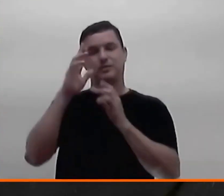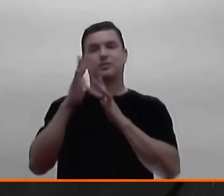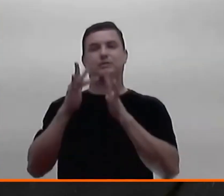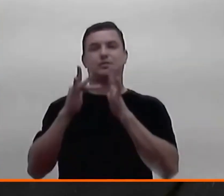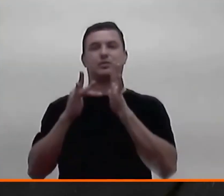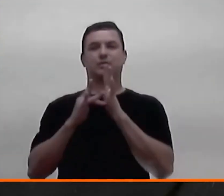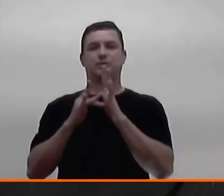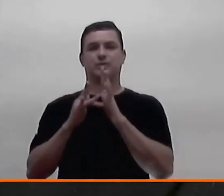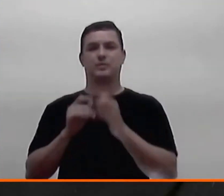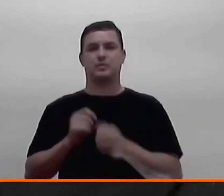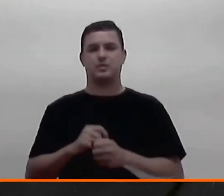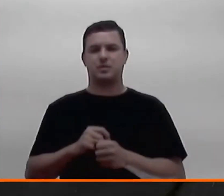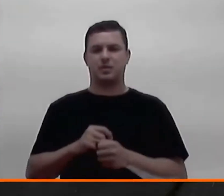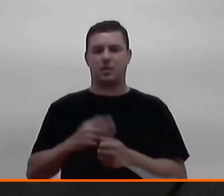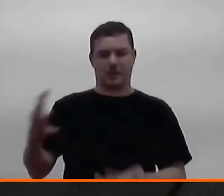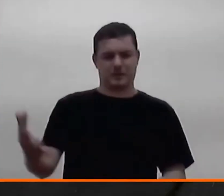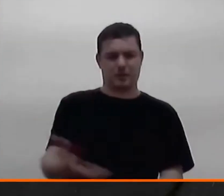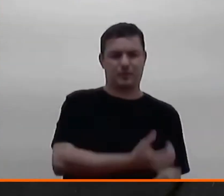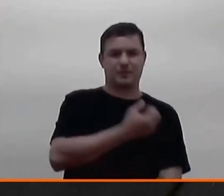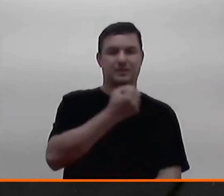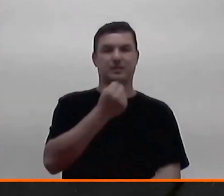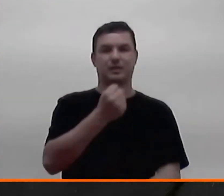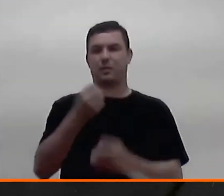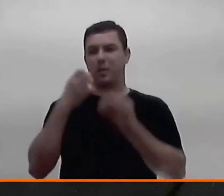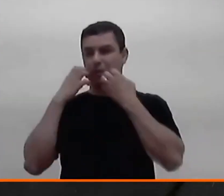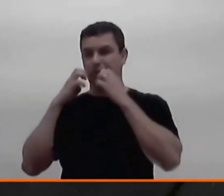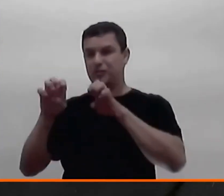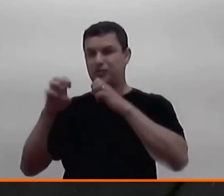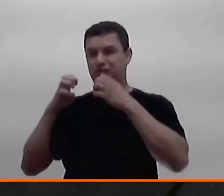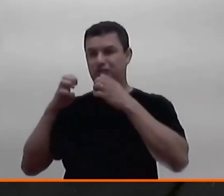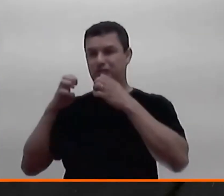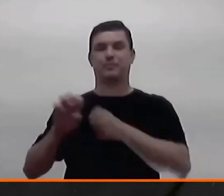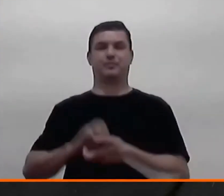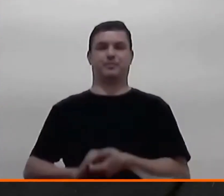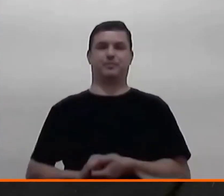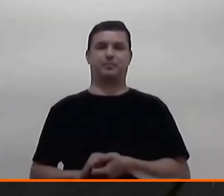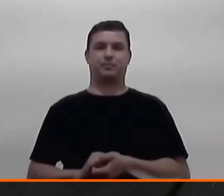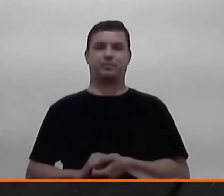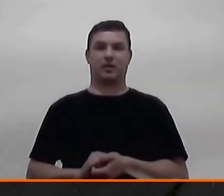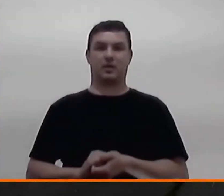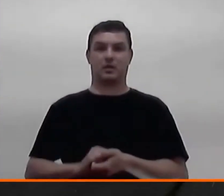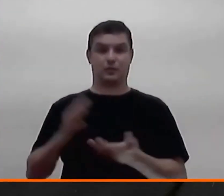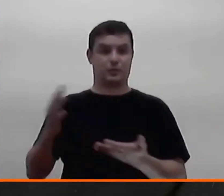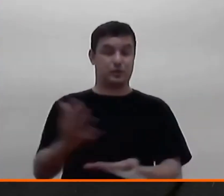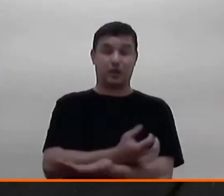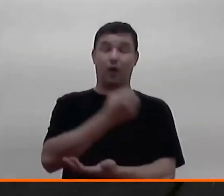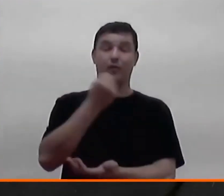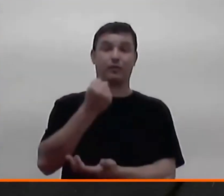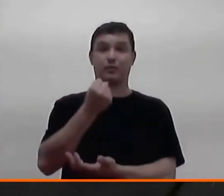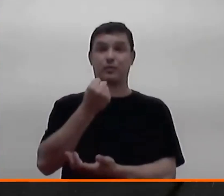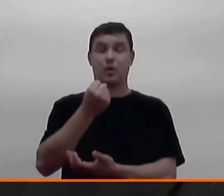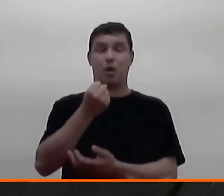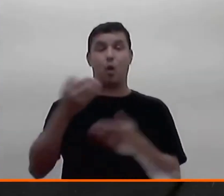pregou o evangelho para ele. Amém? O Senhor pode usar você,